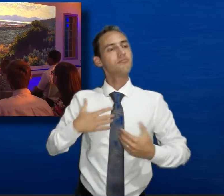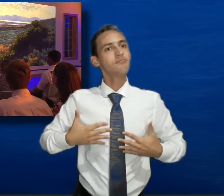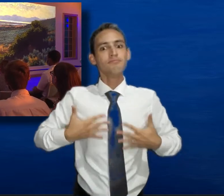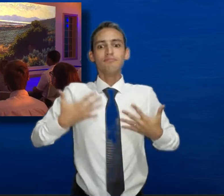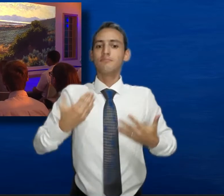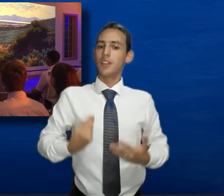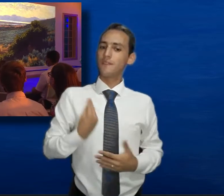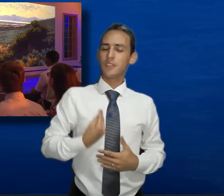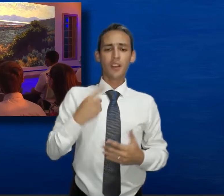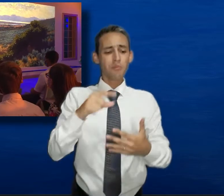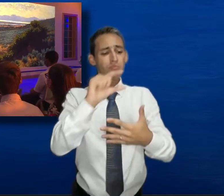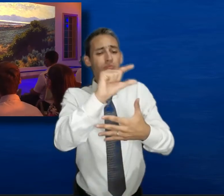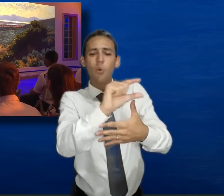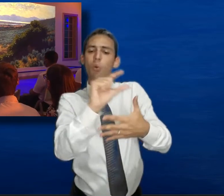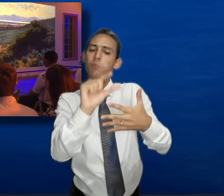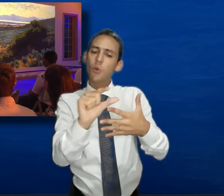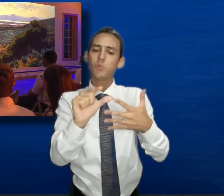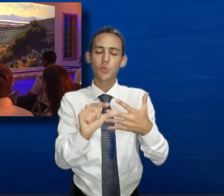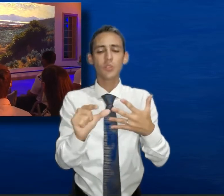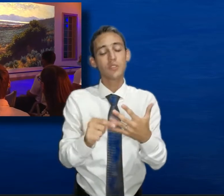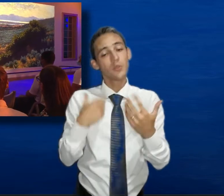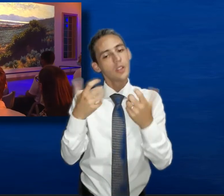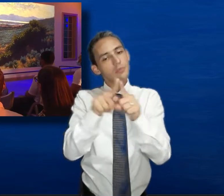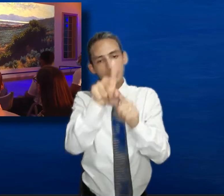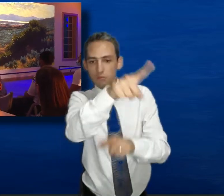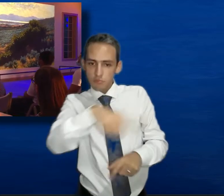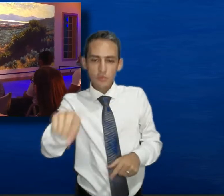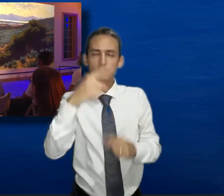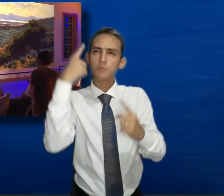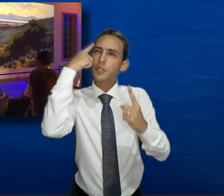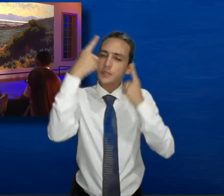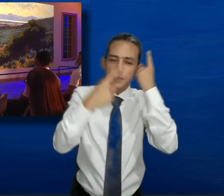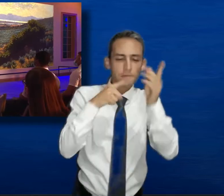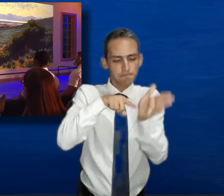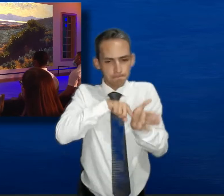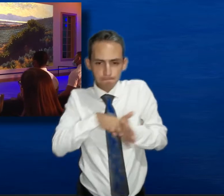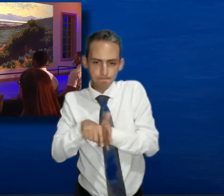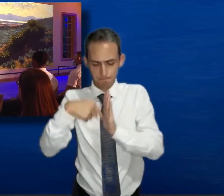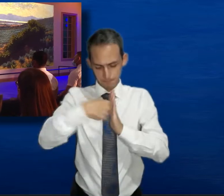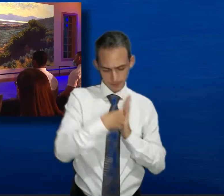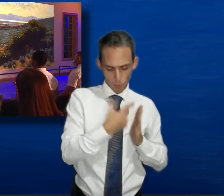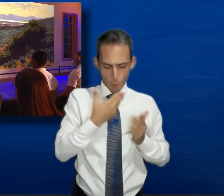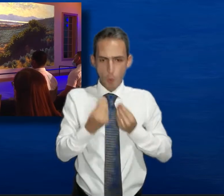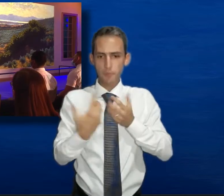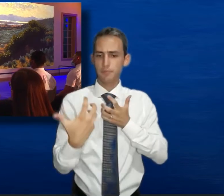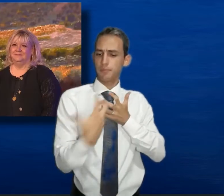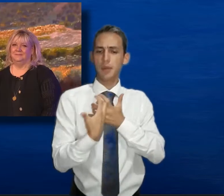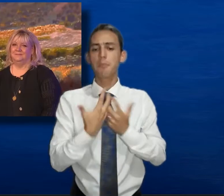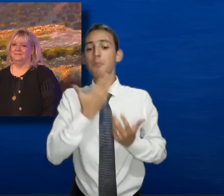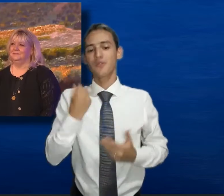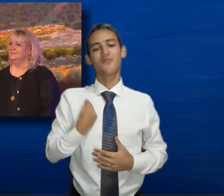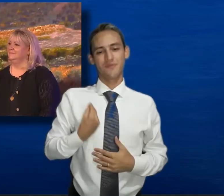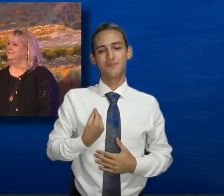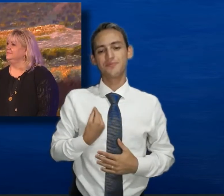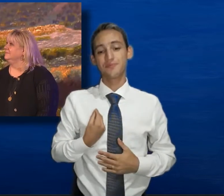E me aliviou naquele momento e rendeu grandes resultados em minha vida. Então eu convido cada um de vocês a experimentar por vocês mesmos e tentar fazer